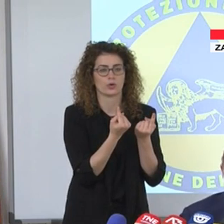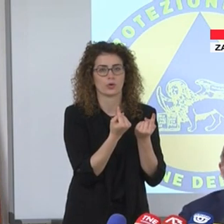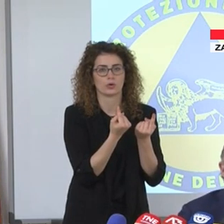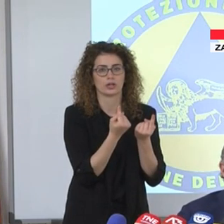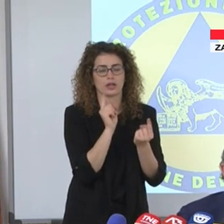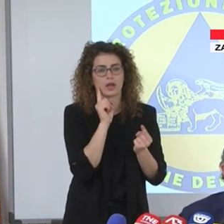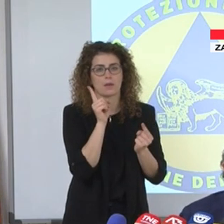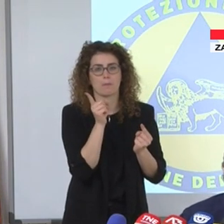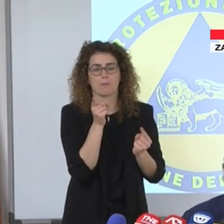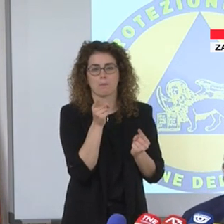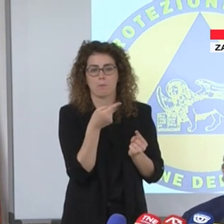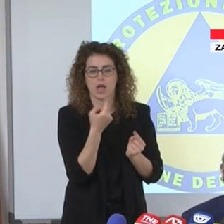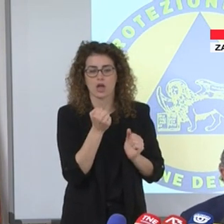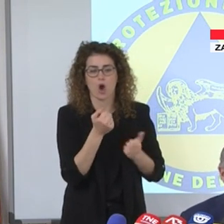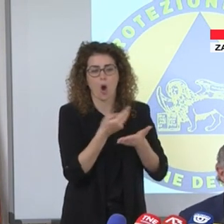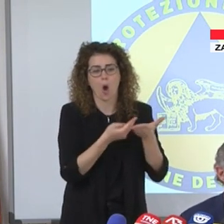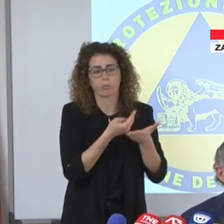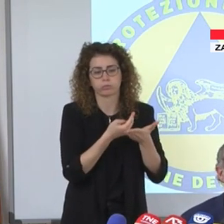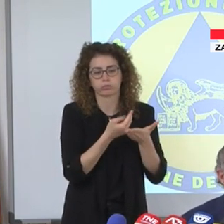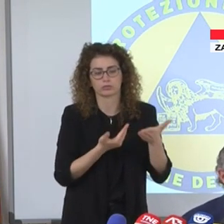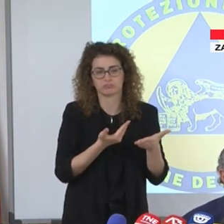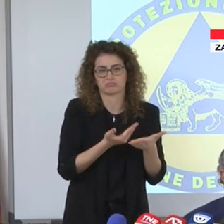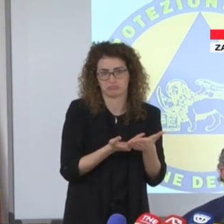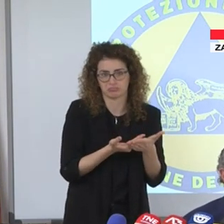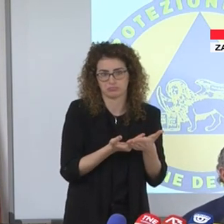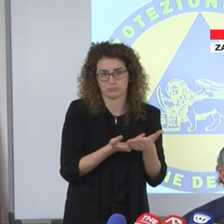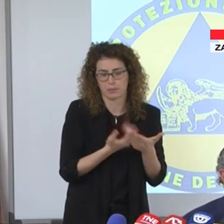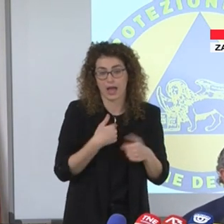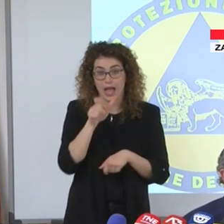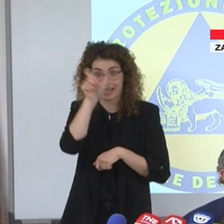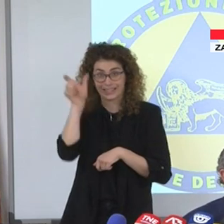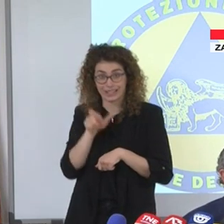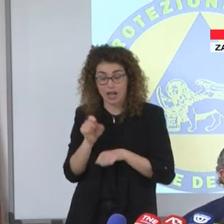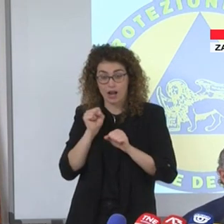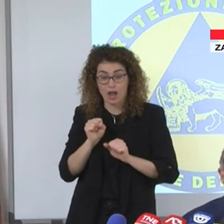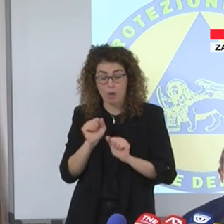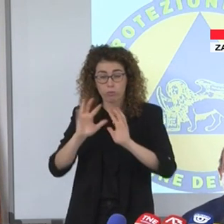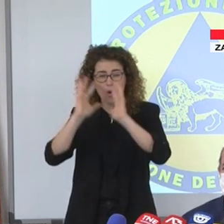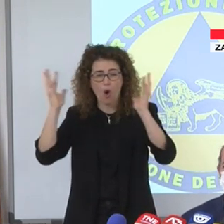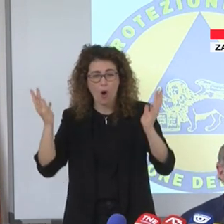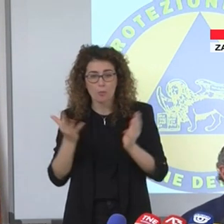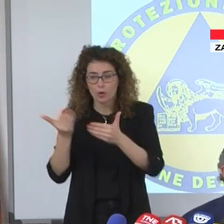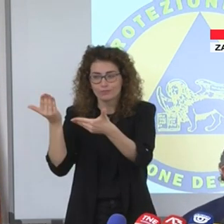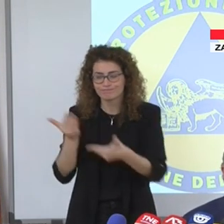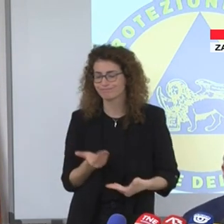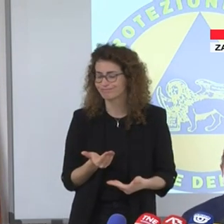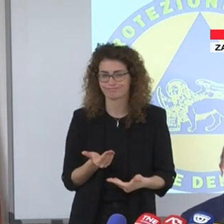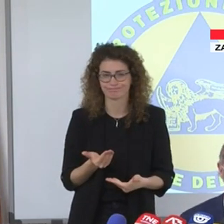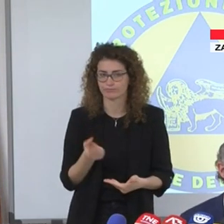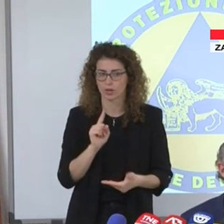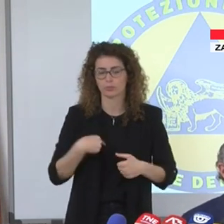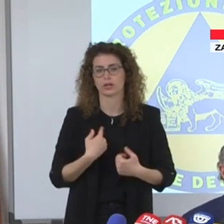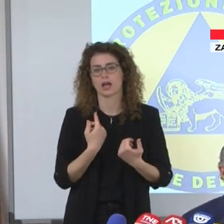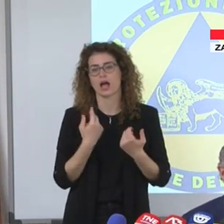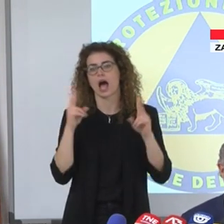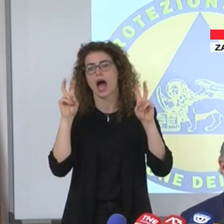mettere in atto i suoi progetti, ma noi non siamo nelle condizioni di ospitare il mondo. Dopodiché il tema sanitario, anche qui,